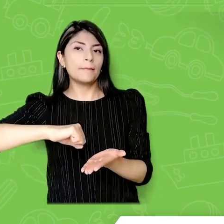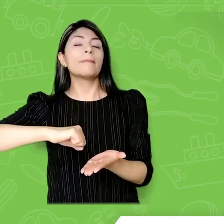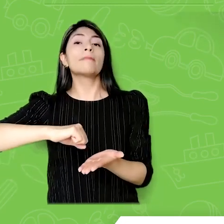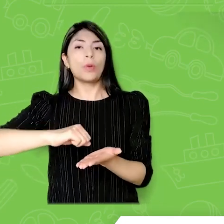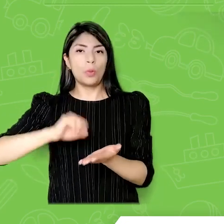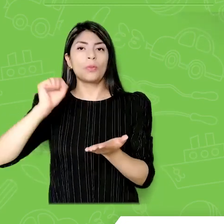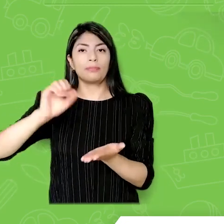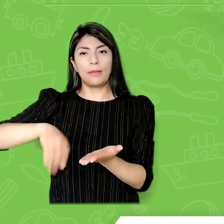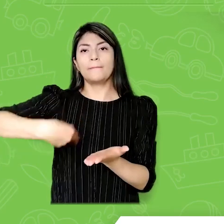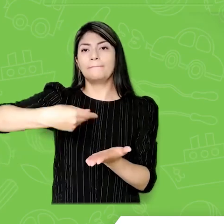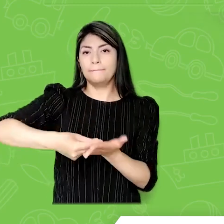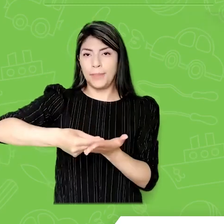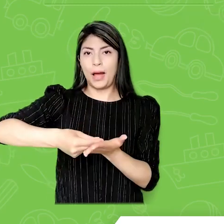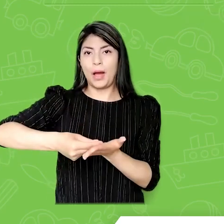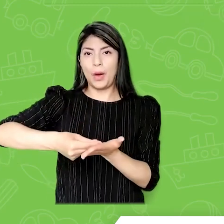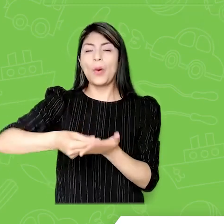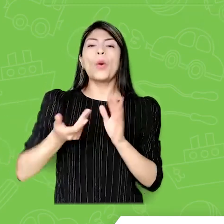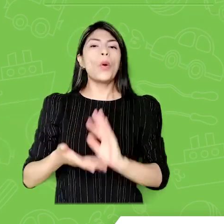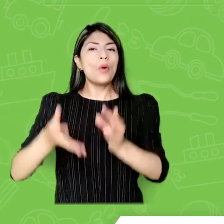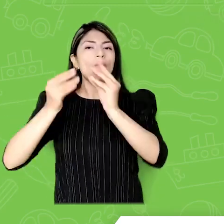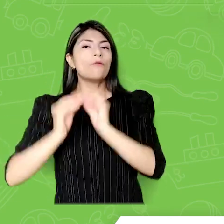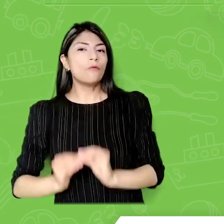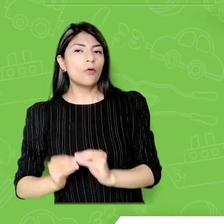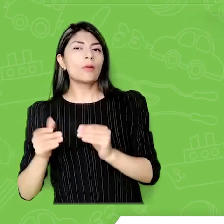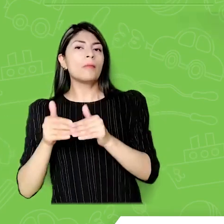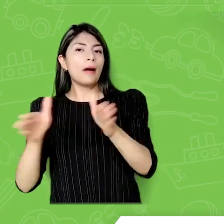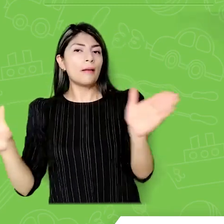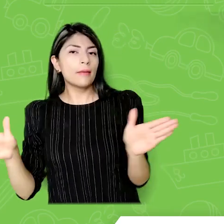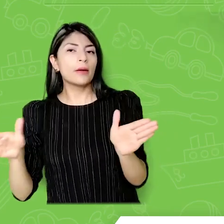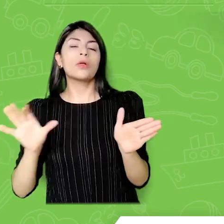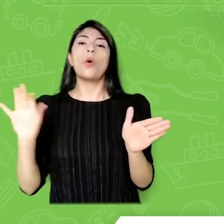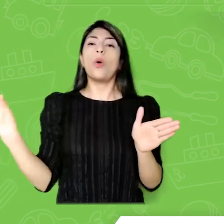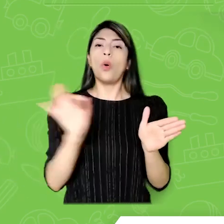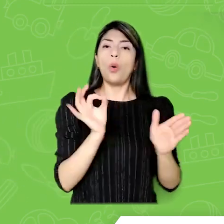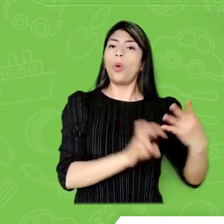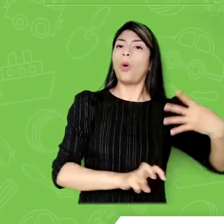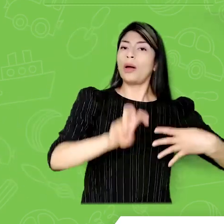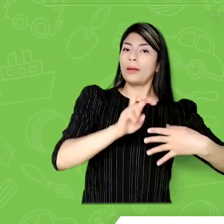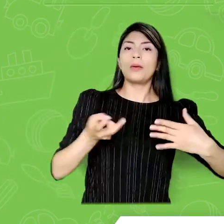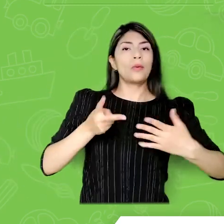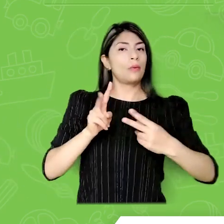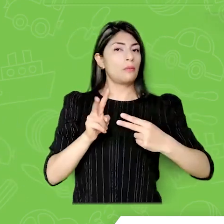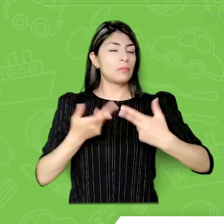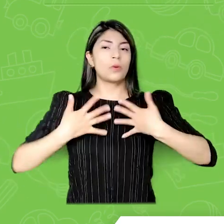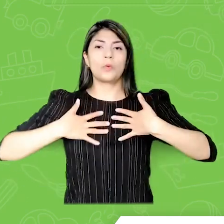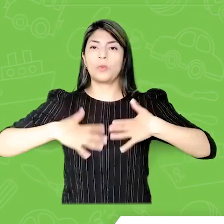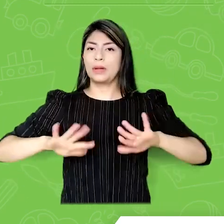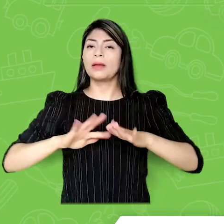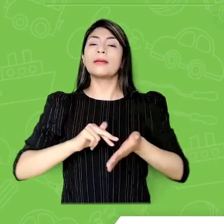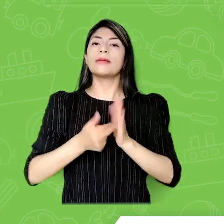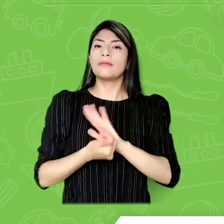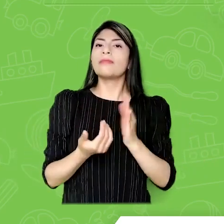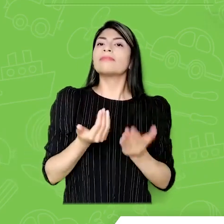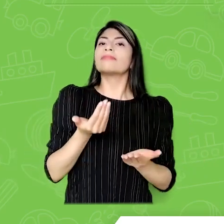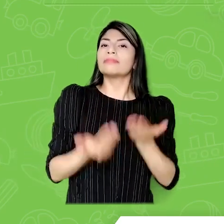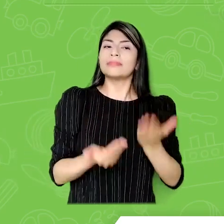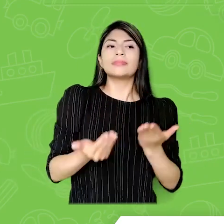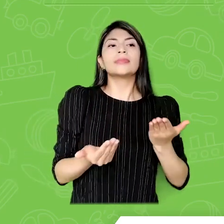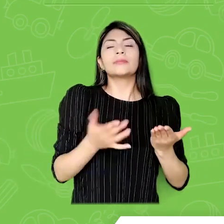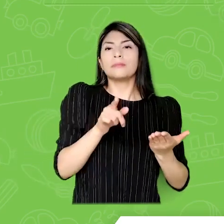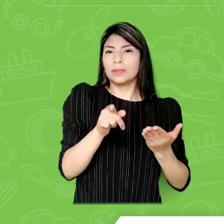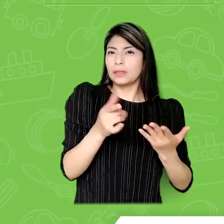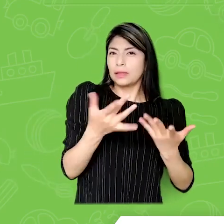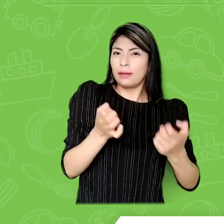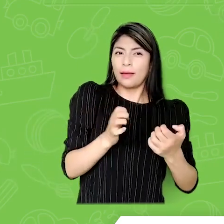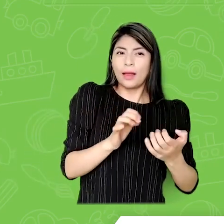modalidades, ascenso o abierto, el cual se cobrará según el nivel jerárquico del empleo al que aspiren, así.